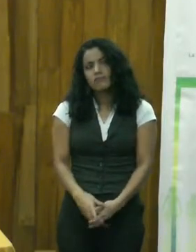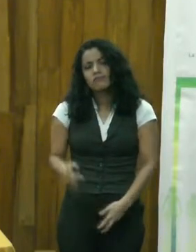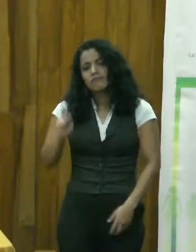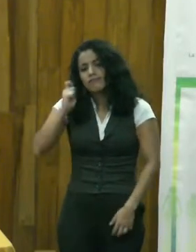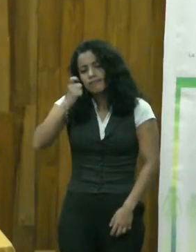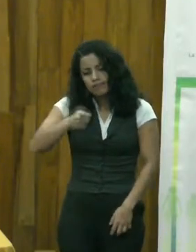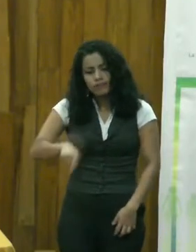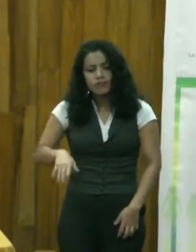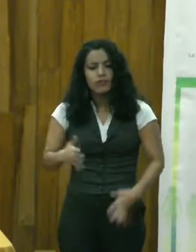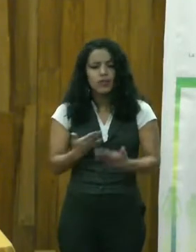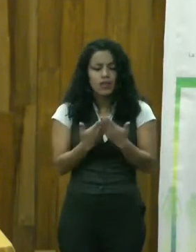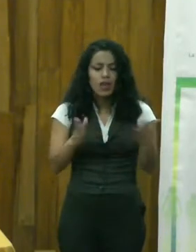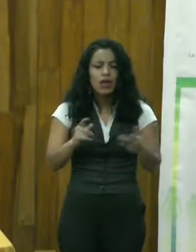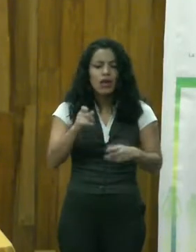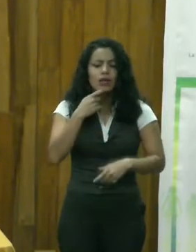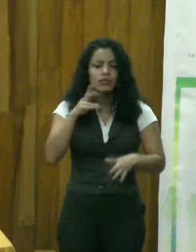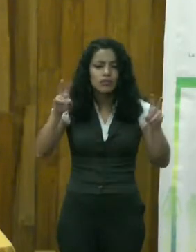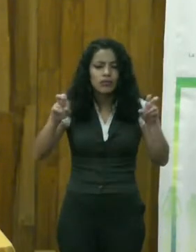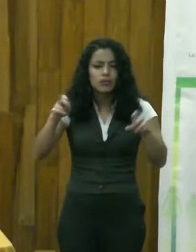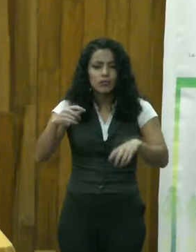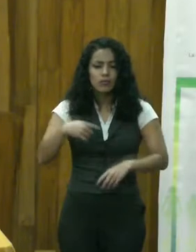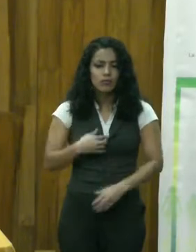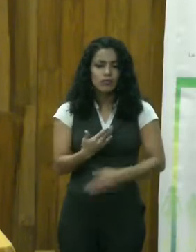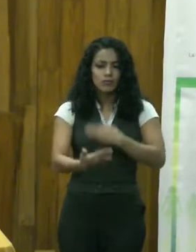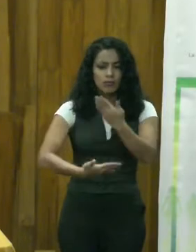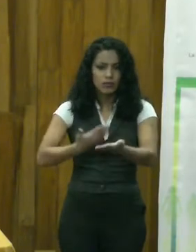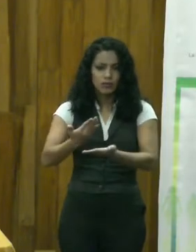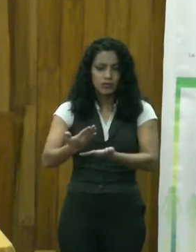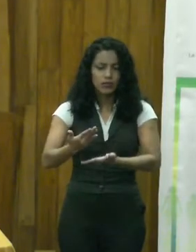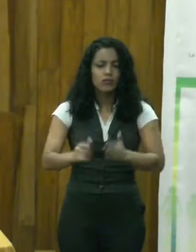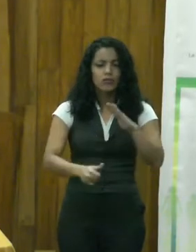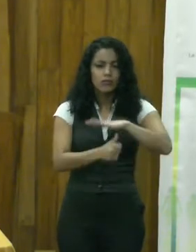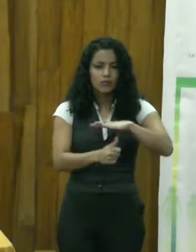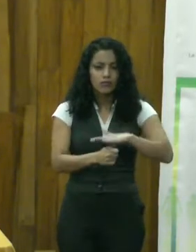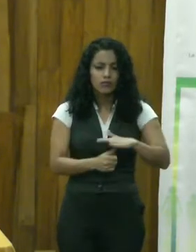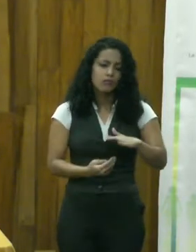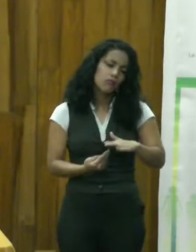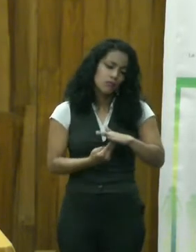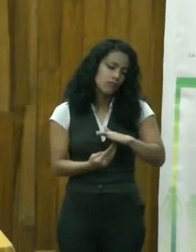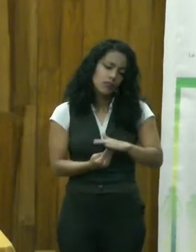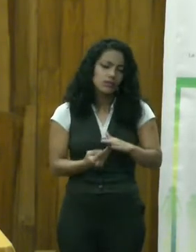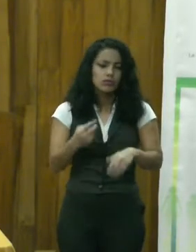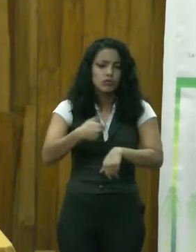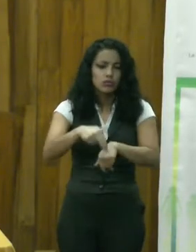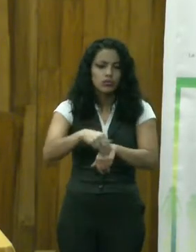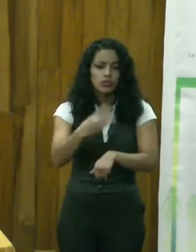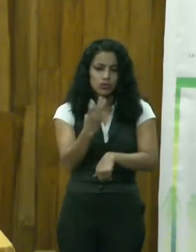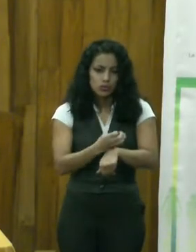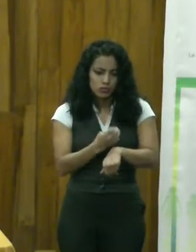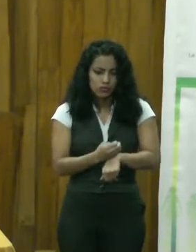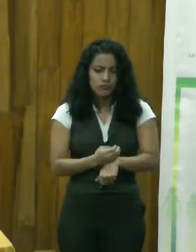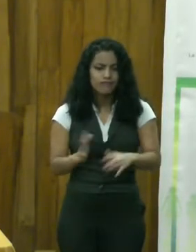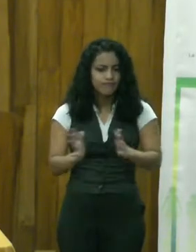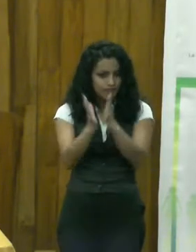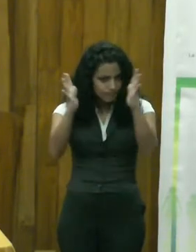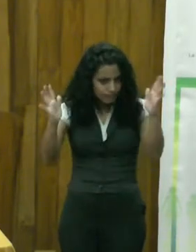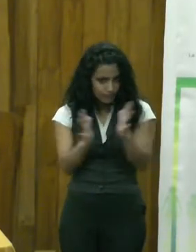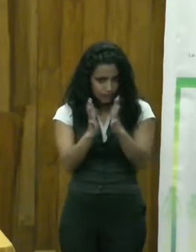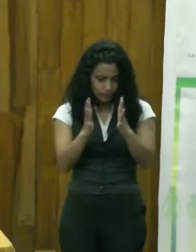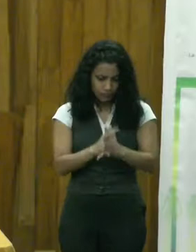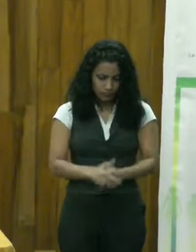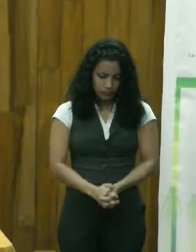será presentado en la mesa 3a y participaremos y este y